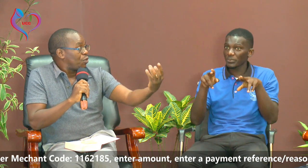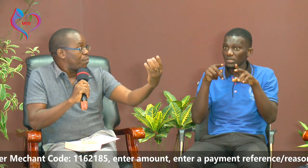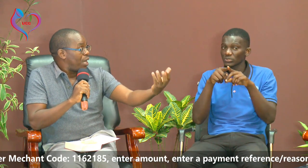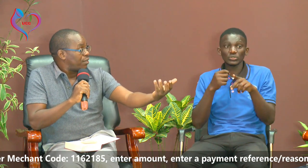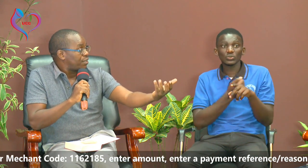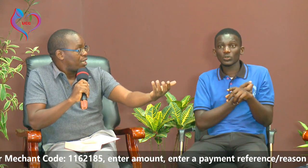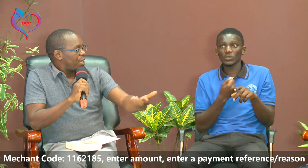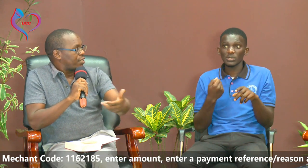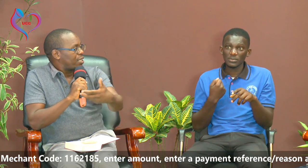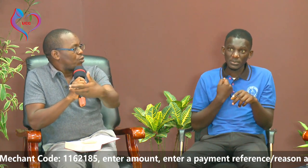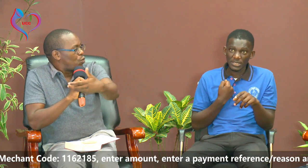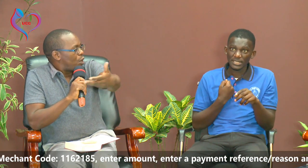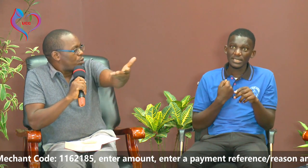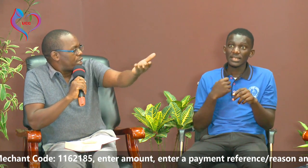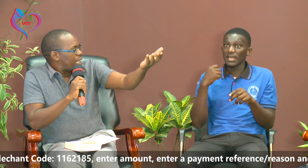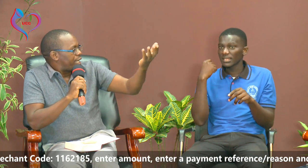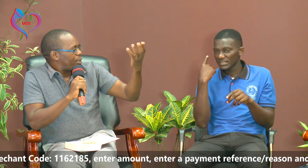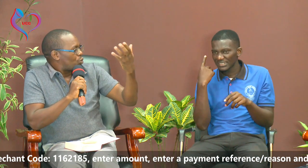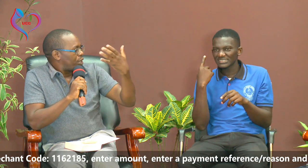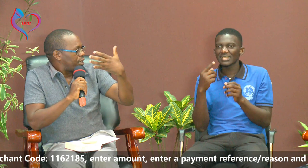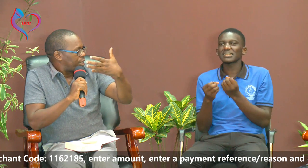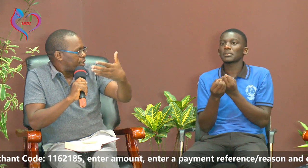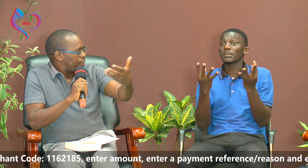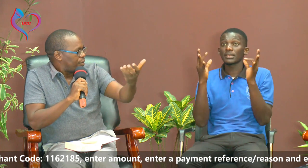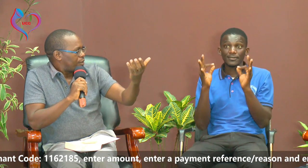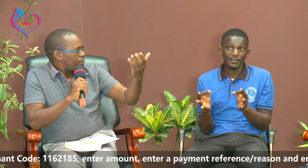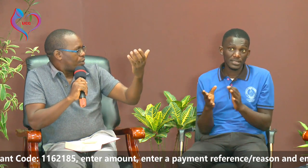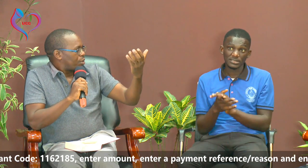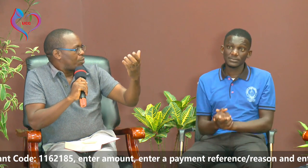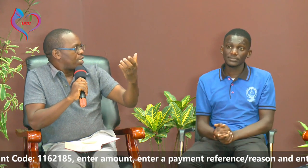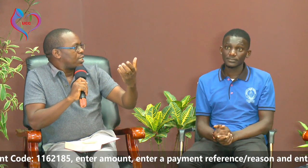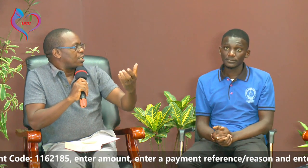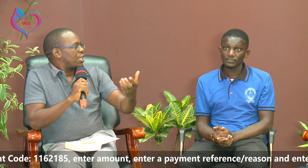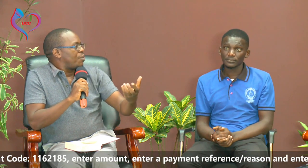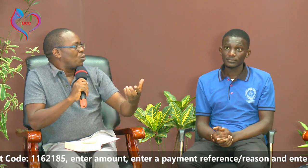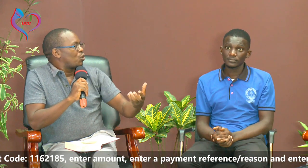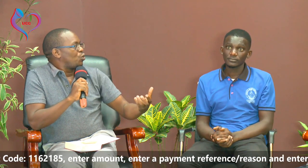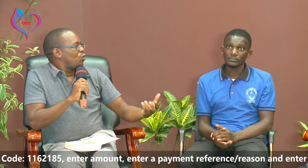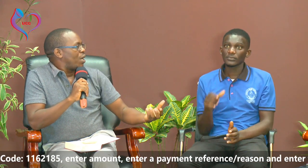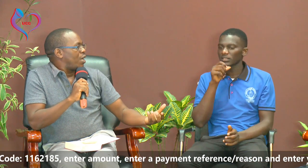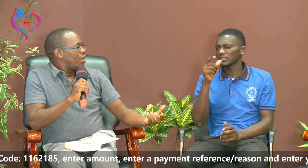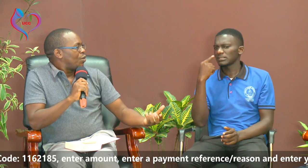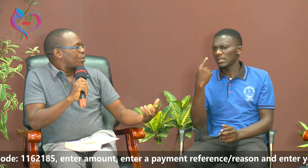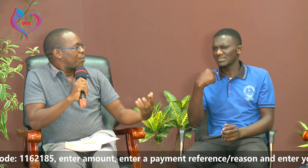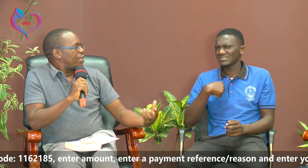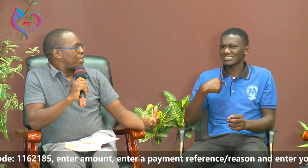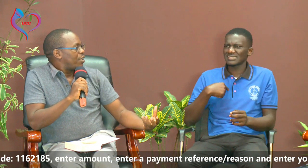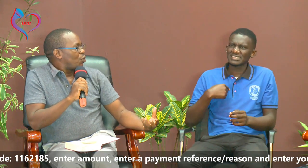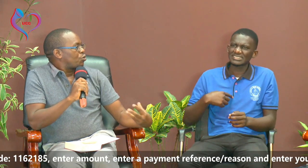of a month, understanding we lokubango otegeere ebintu bingi. Tibu mukazi aze gambe lubuto lunuma omusabire oluso